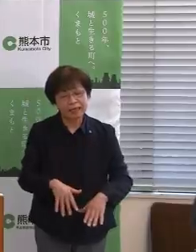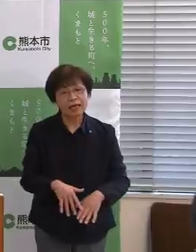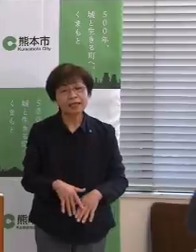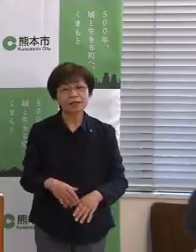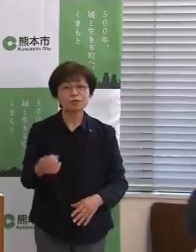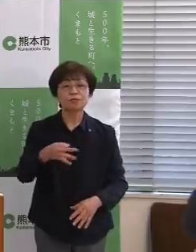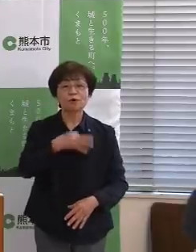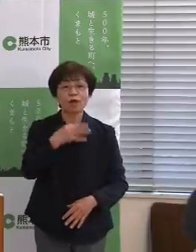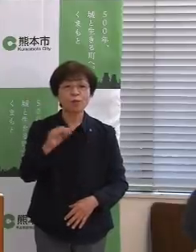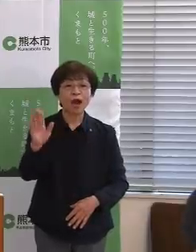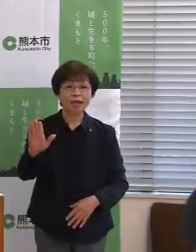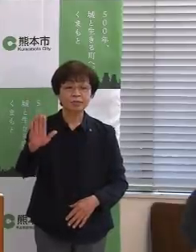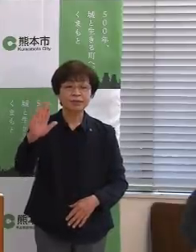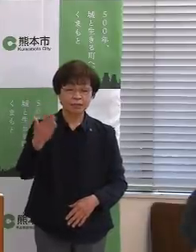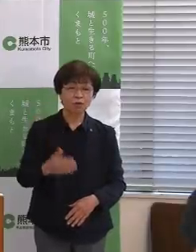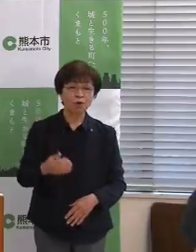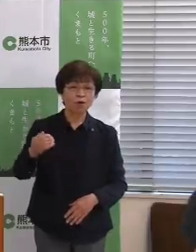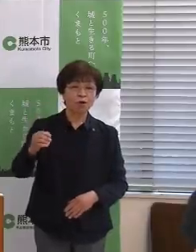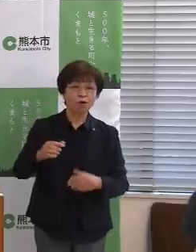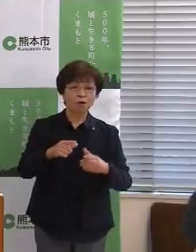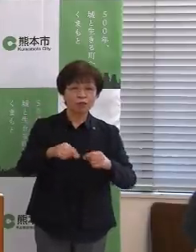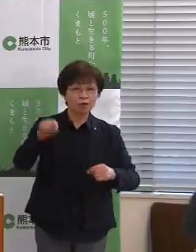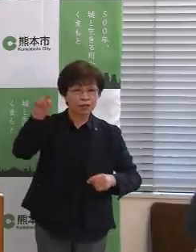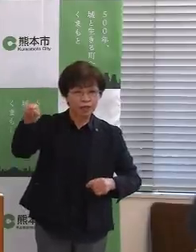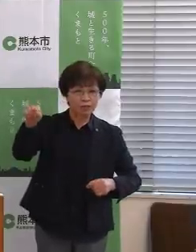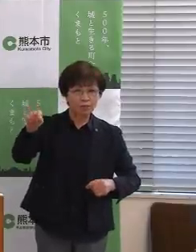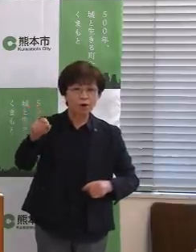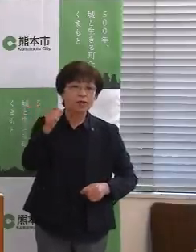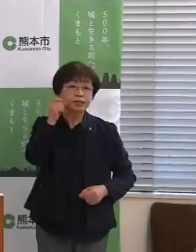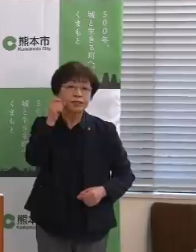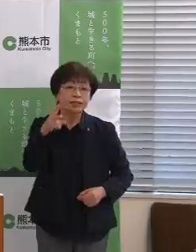外でもですねもうすでにですねもう2ヶ月近く、